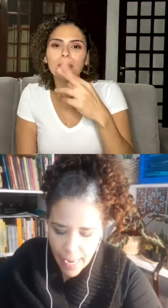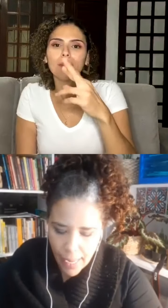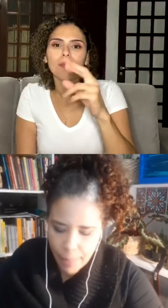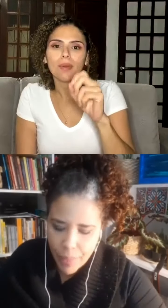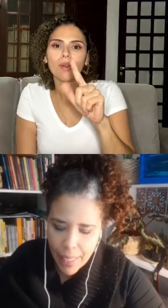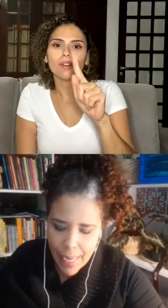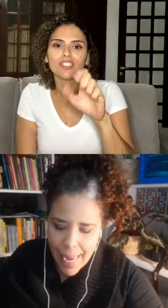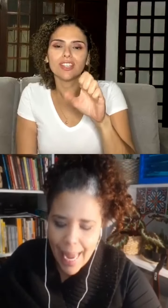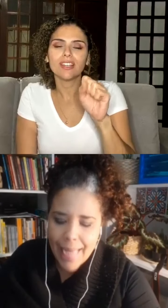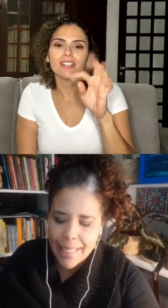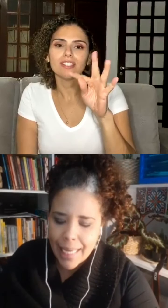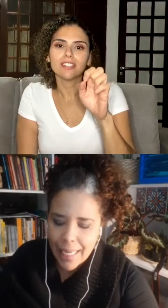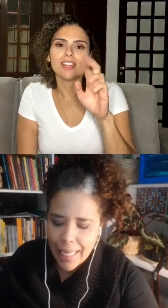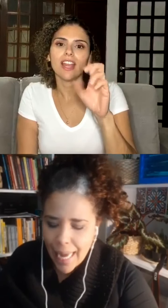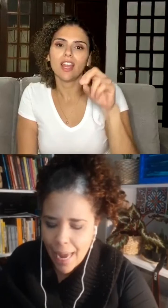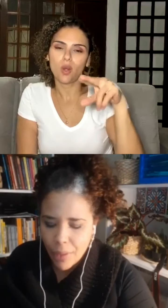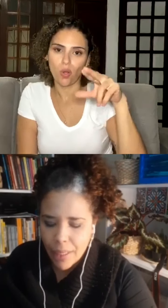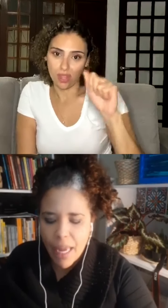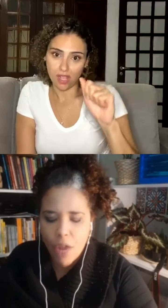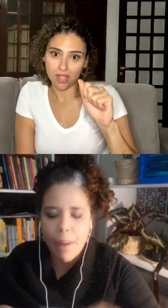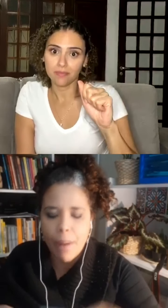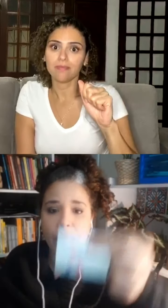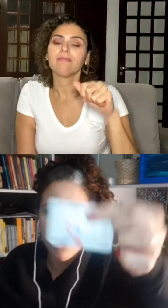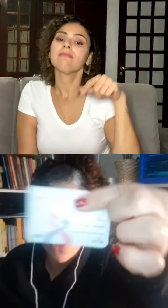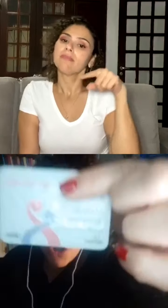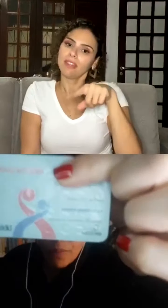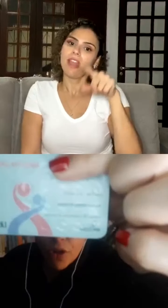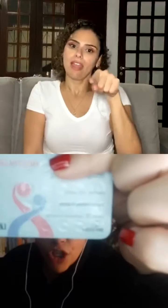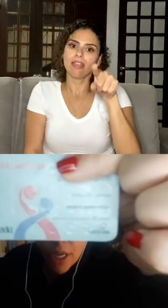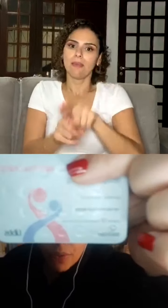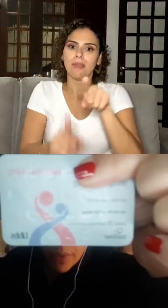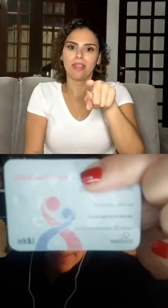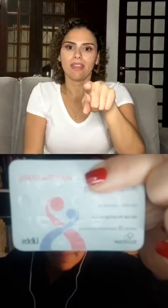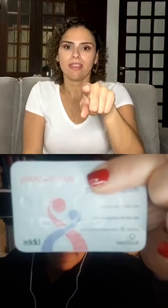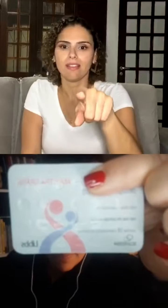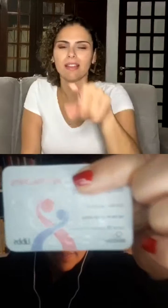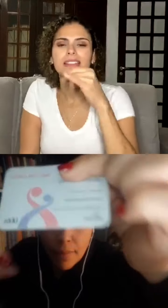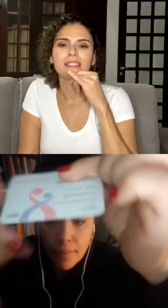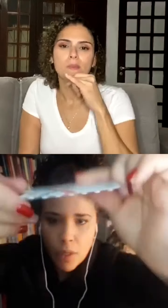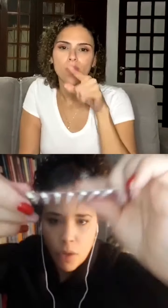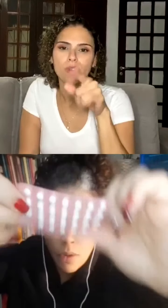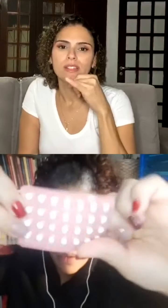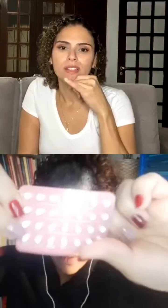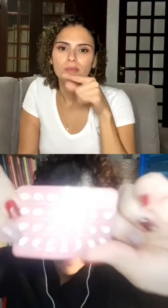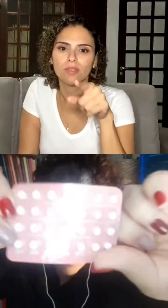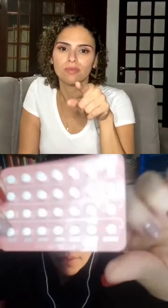dela. Essa aqui é também uma pílula só de progesterona.